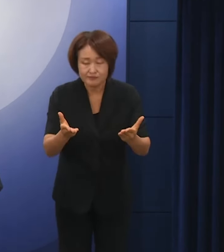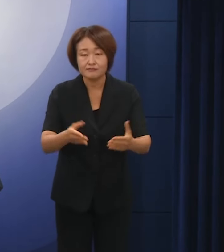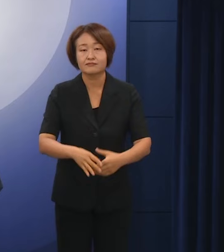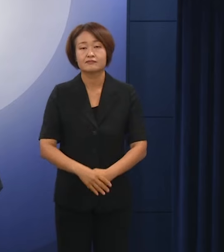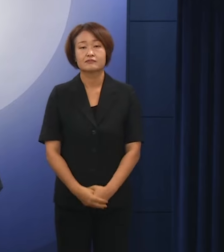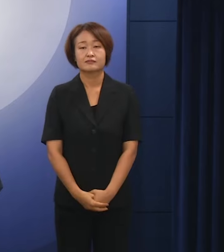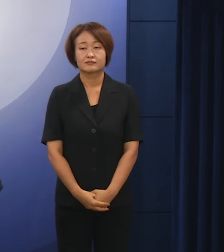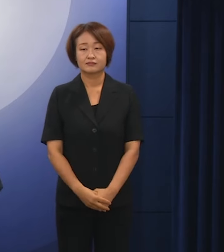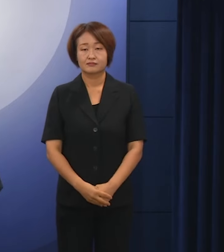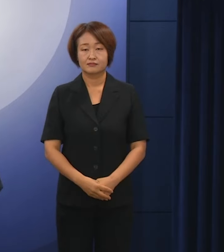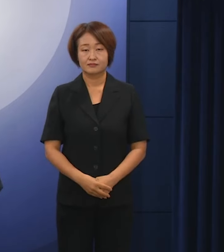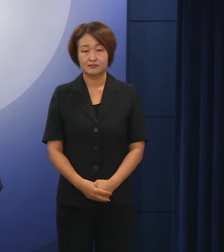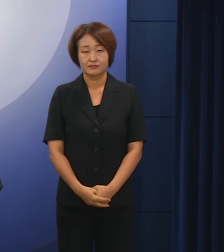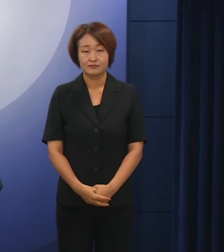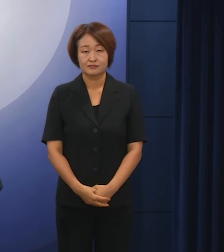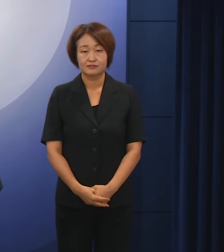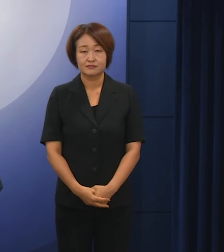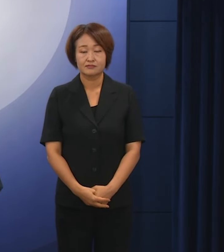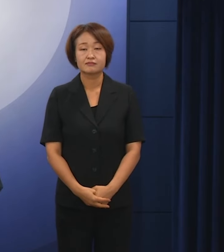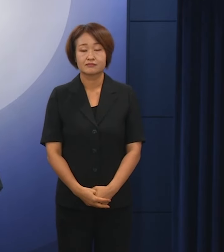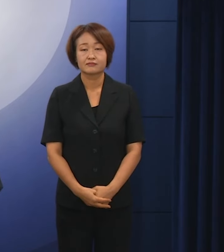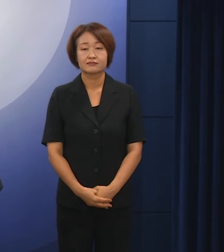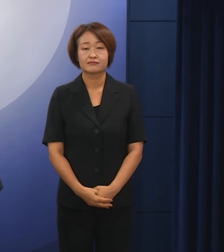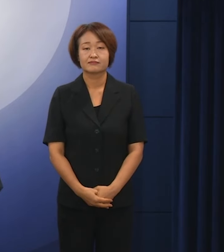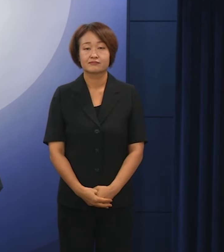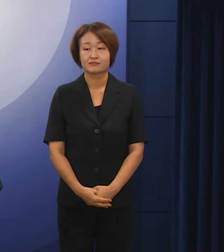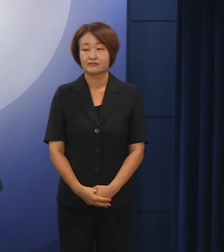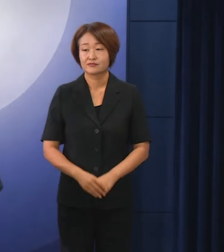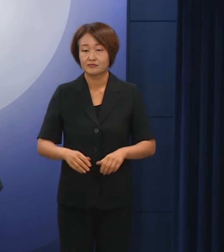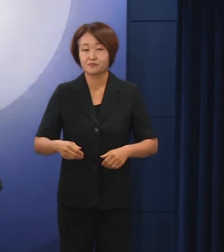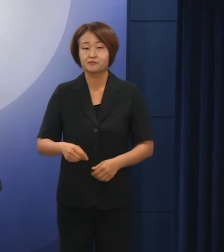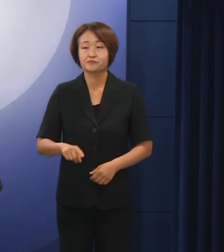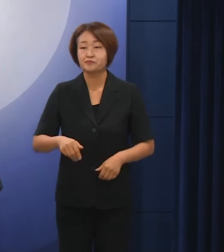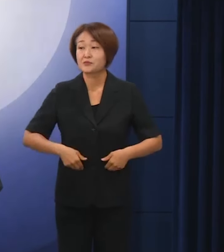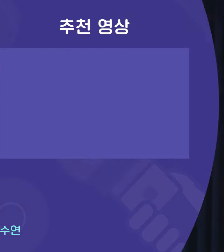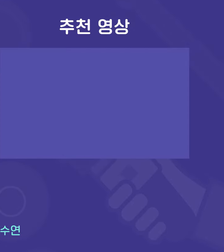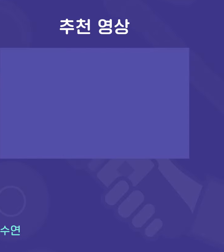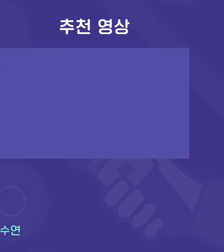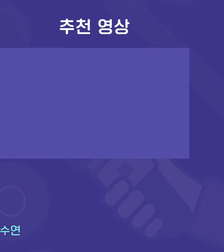네, 장관님 퇴장해 주셔도 되겠습니다.